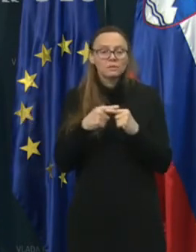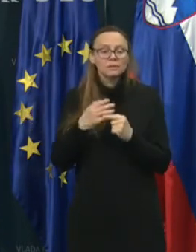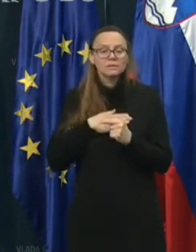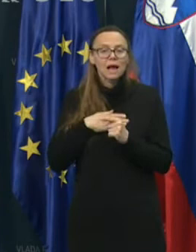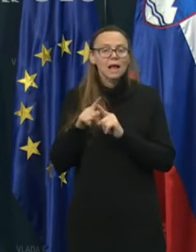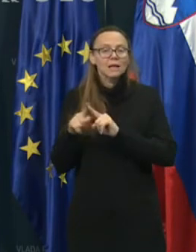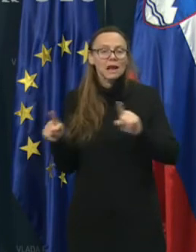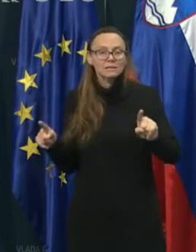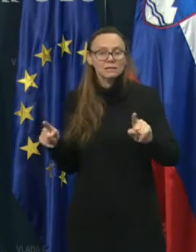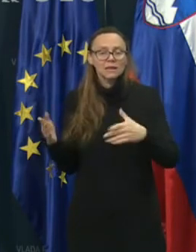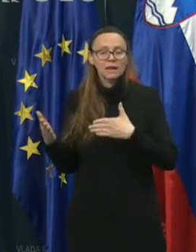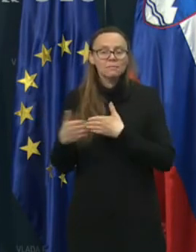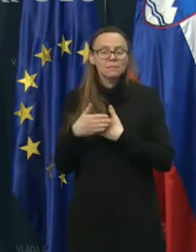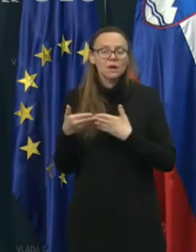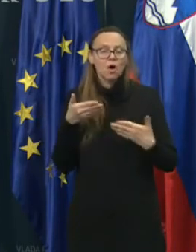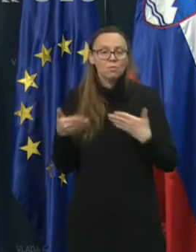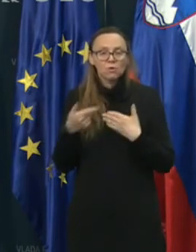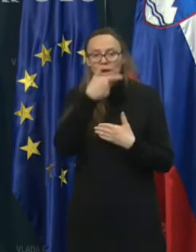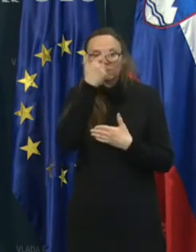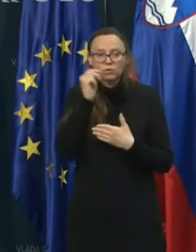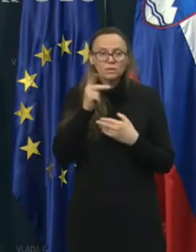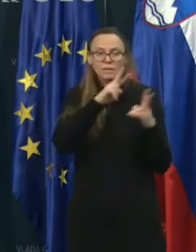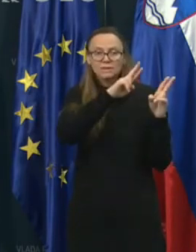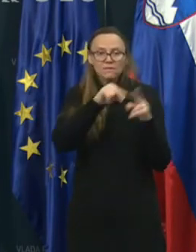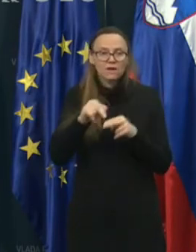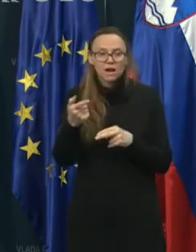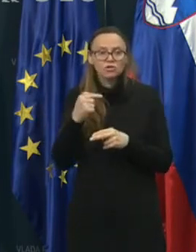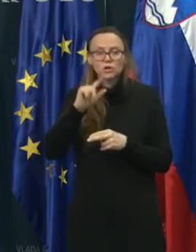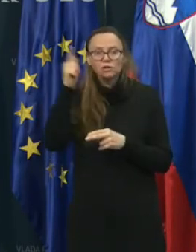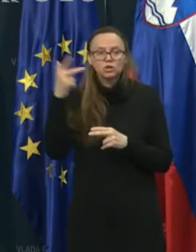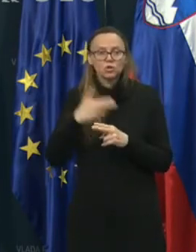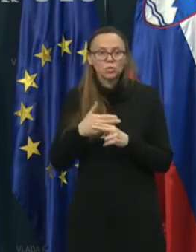obravnavi ljudi, ki se vračajo iz tujine?